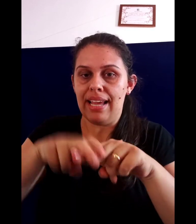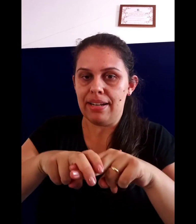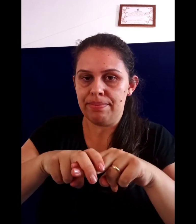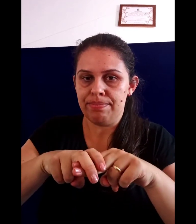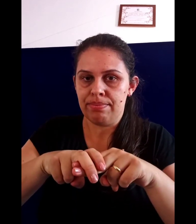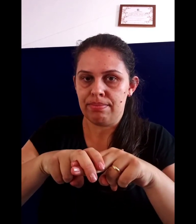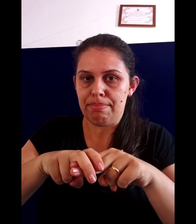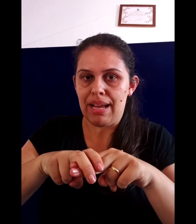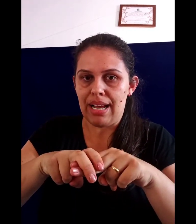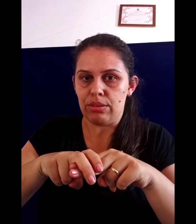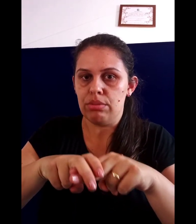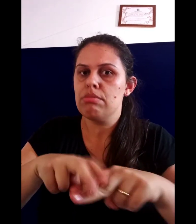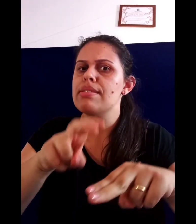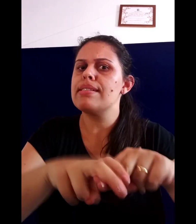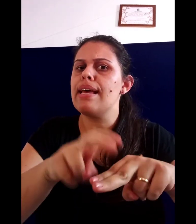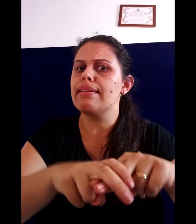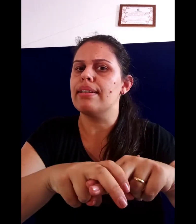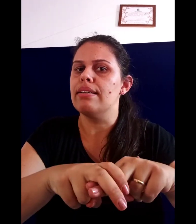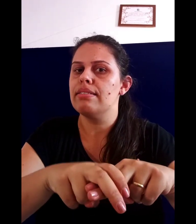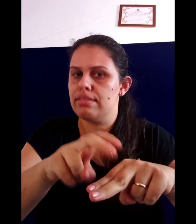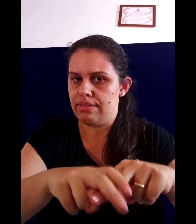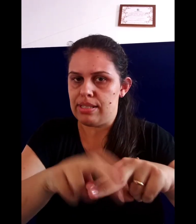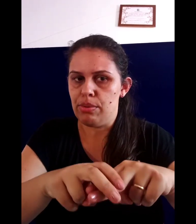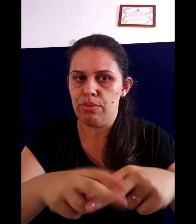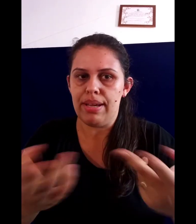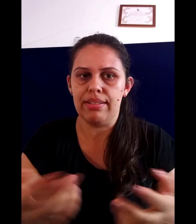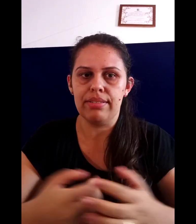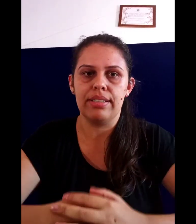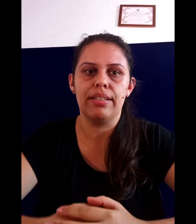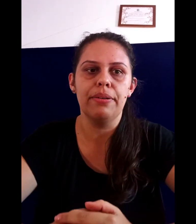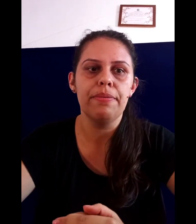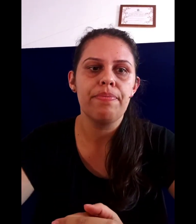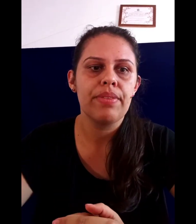Cadeira, parado. Senta, faz movimento, entendeu?